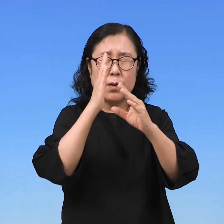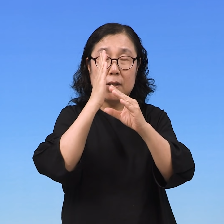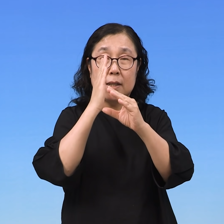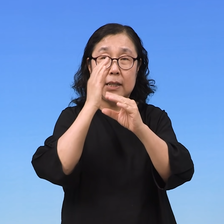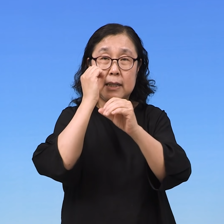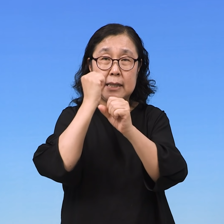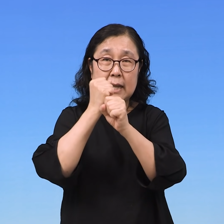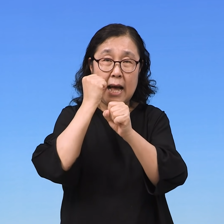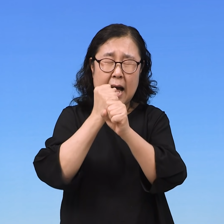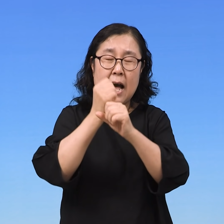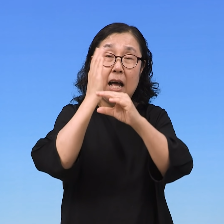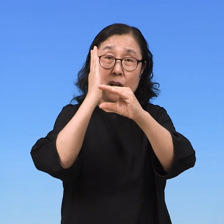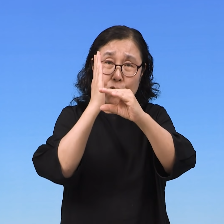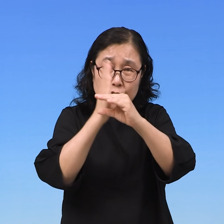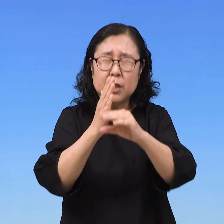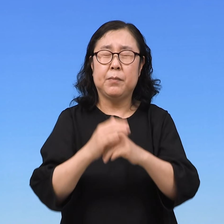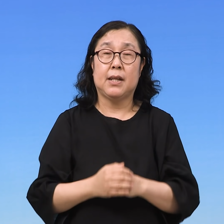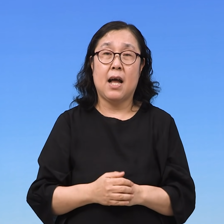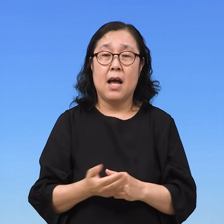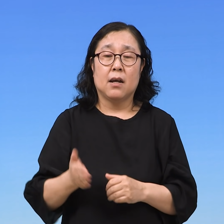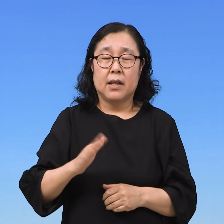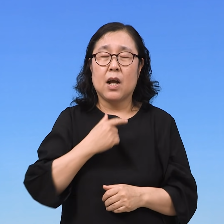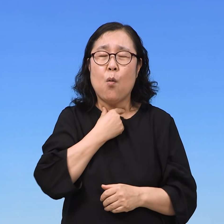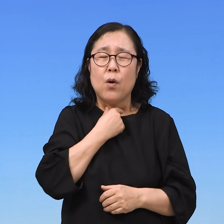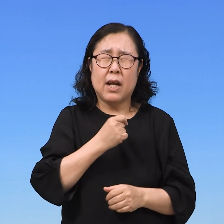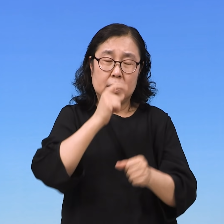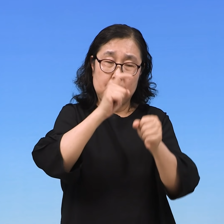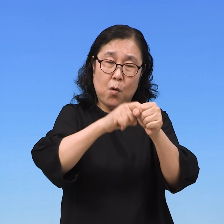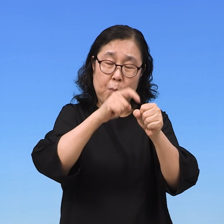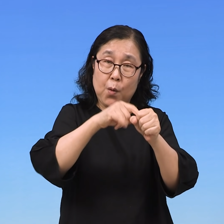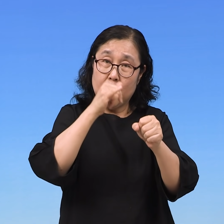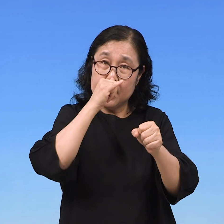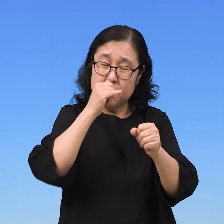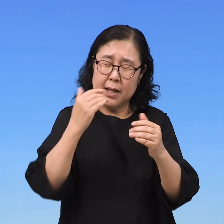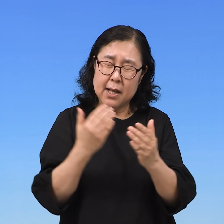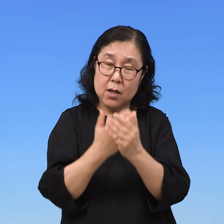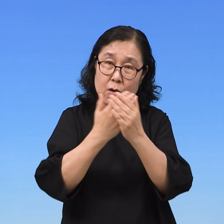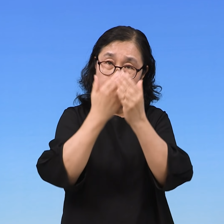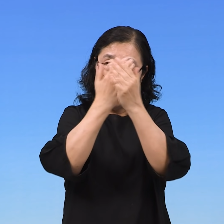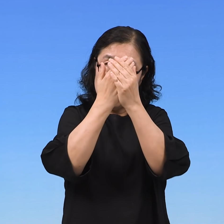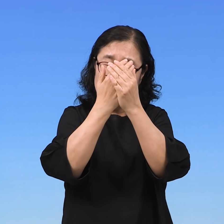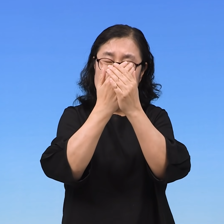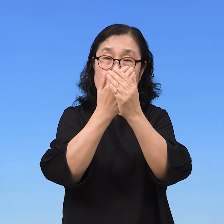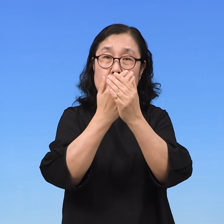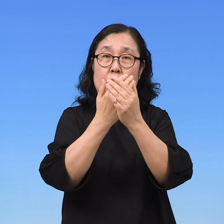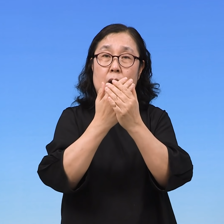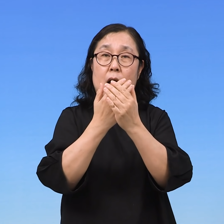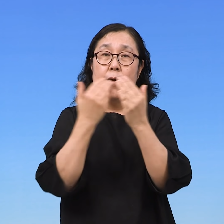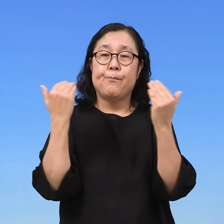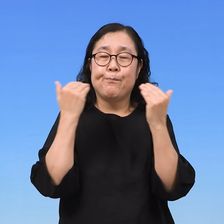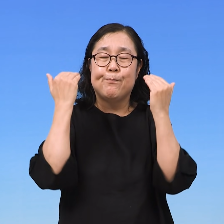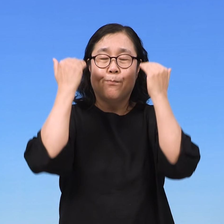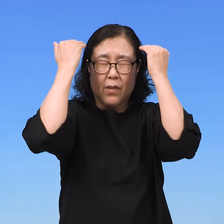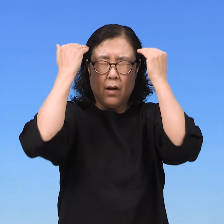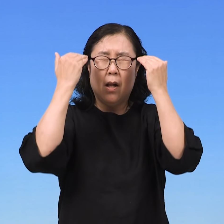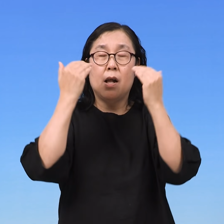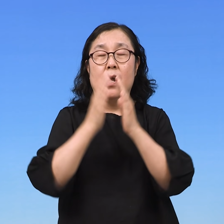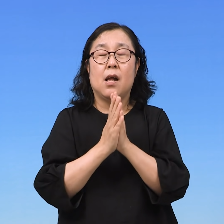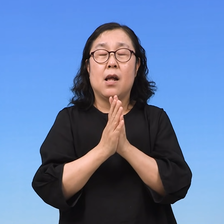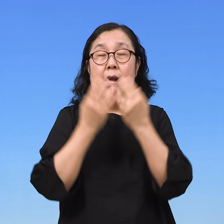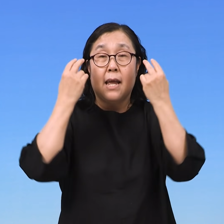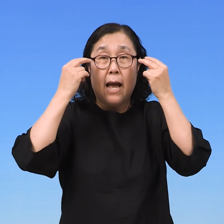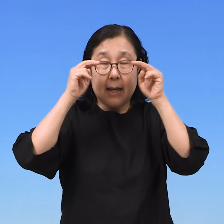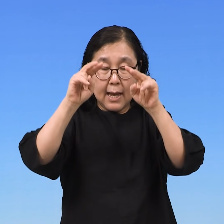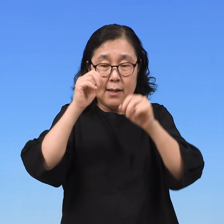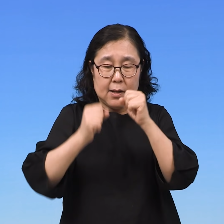중입니다. 그러나 하나님, 지향하는 목표가 있습니다. 성숙을 향하여 달려가기 원합니다. 하나님 주신 사명